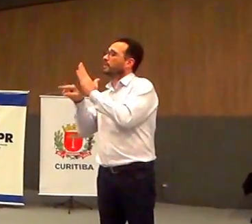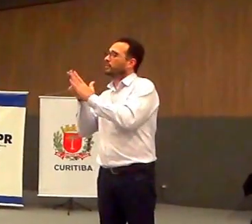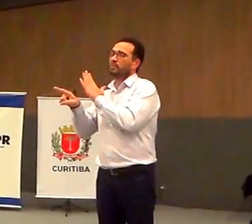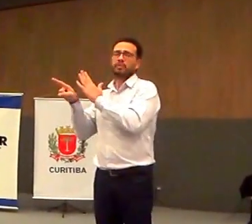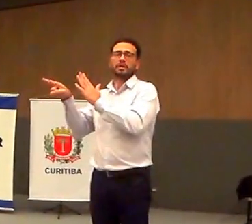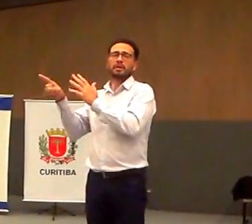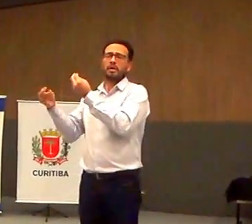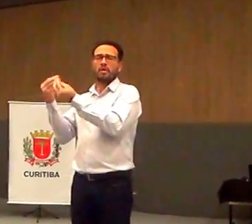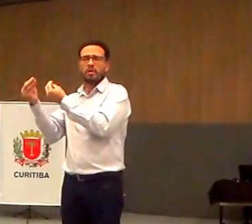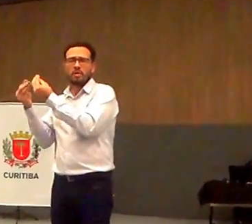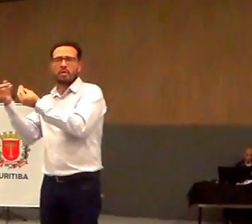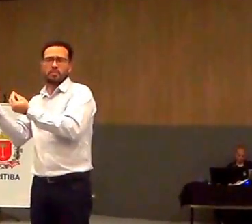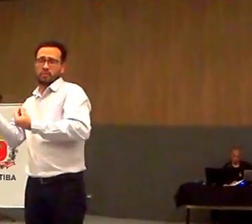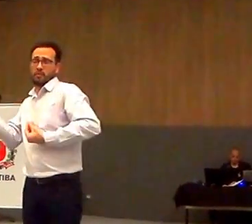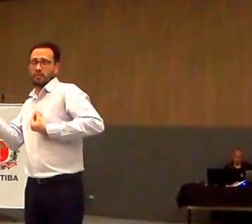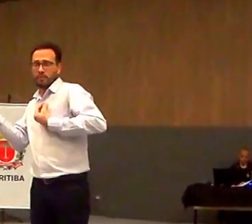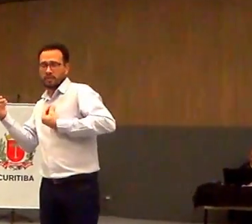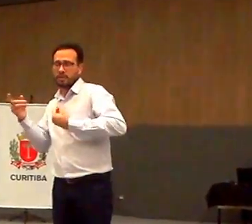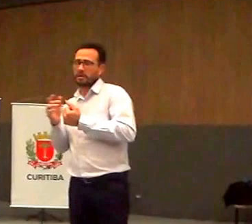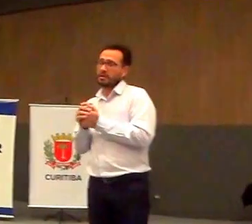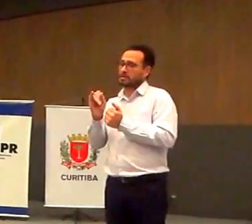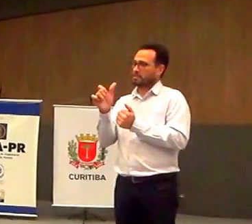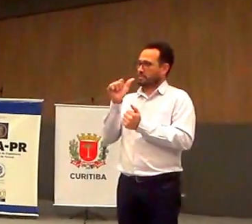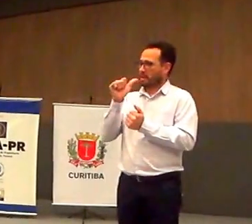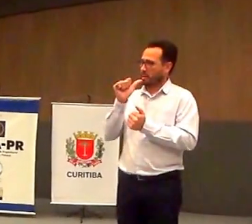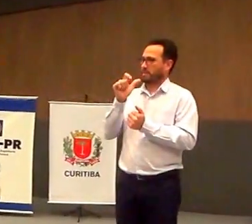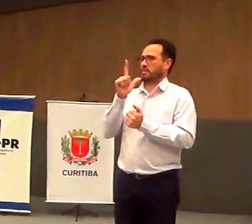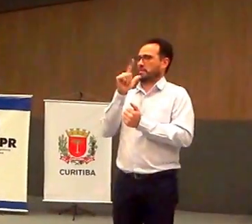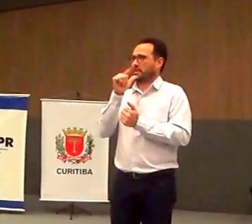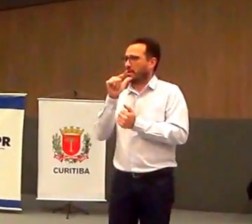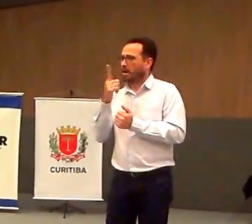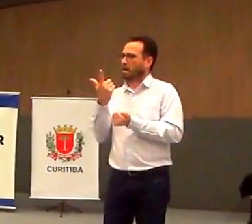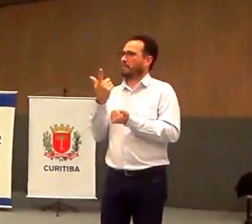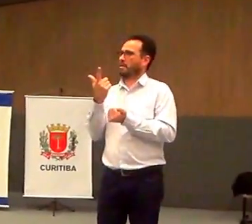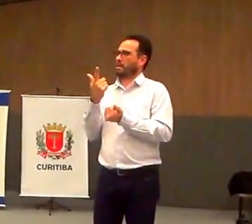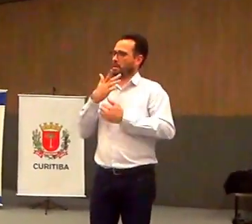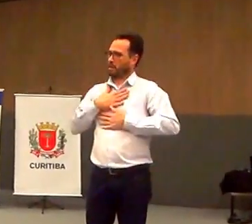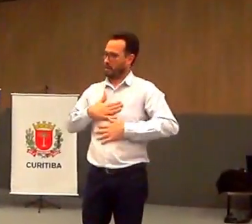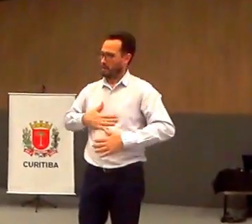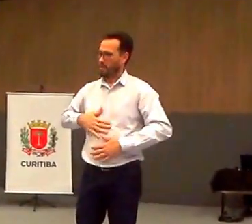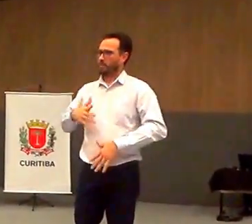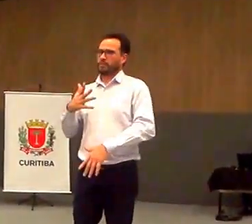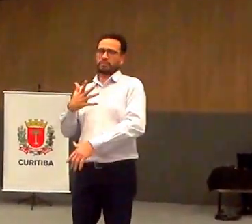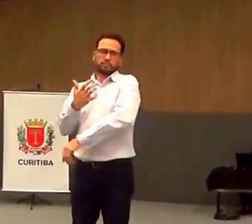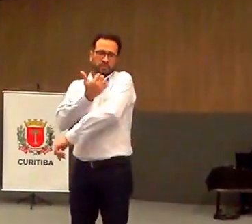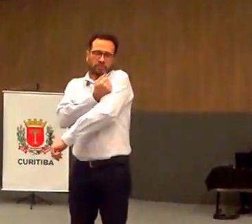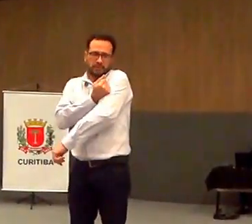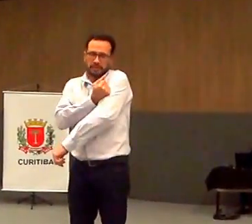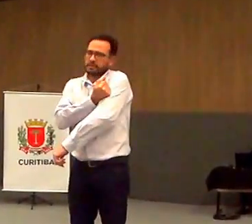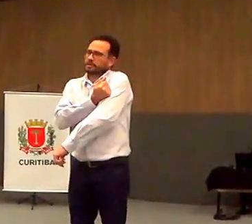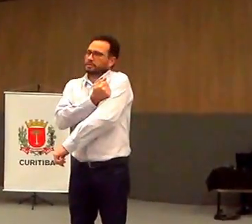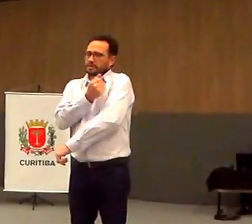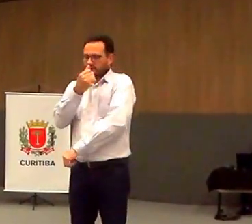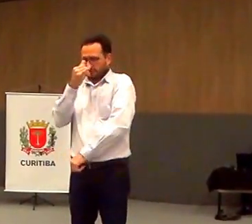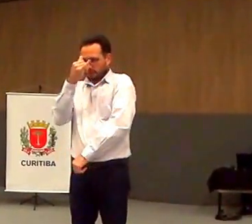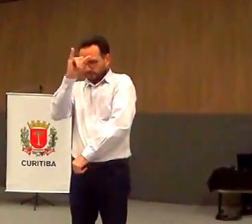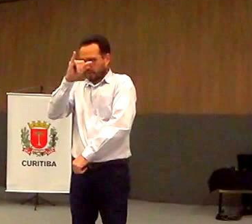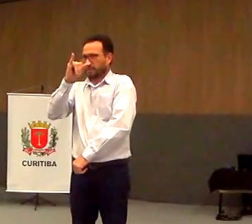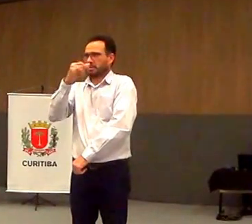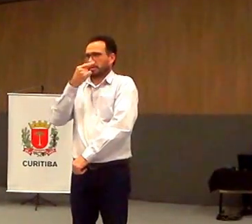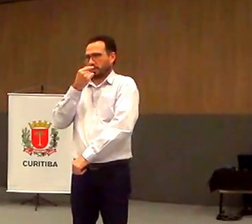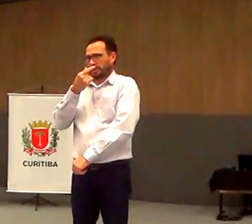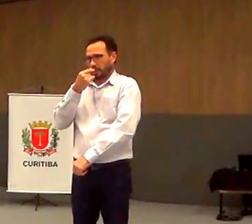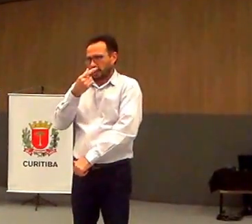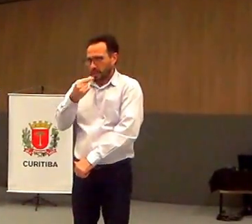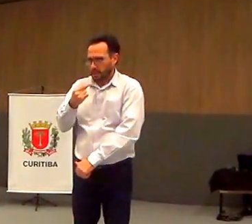atividades físicas, a ingestão do líquido, estar em dias com a vacina contra a gripe, a prevenção de quedas, né, que eu já destaquei aqui,